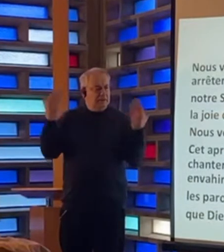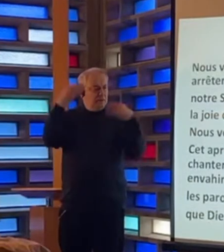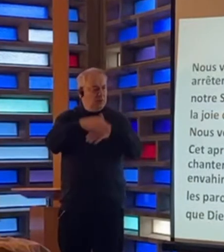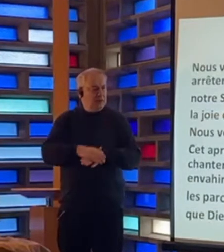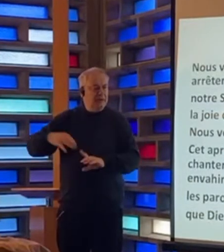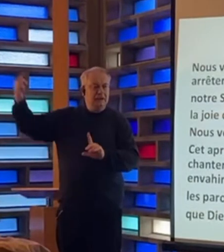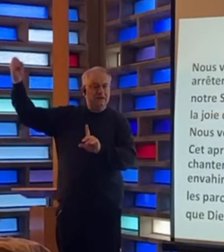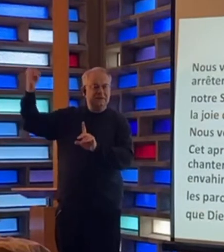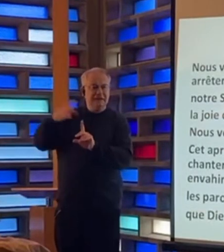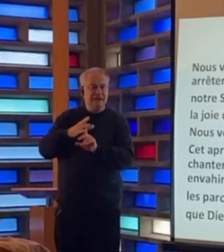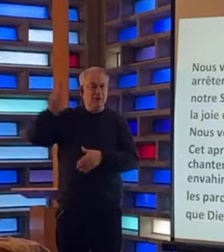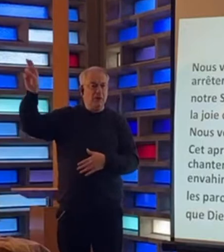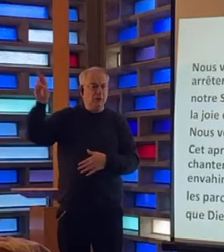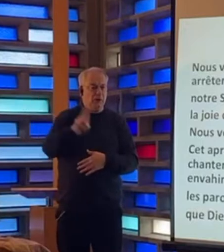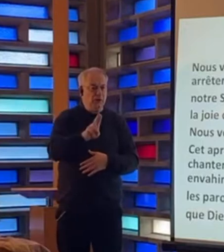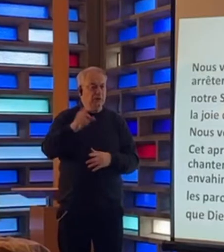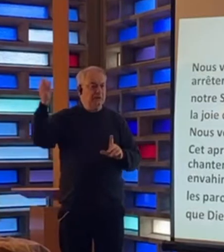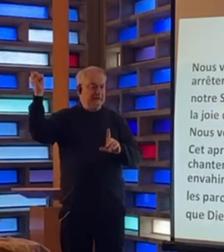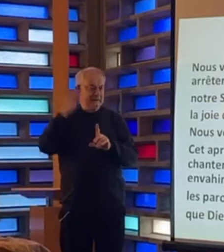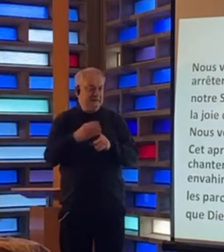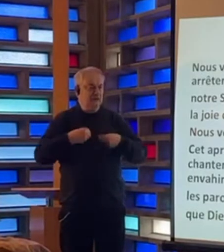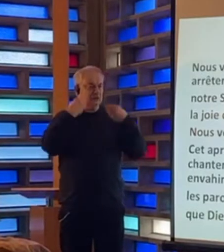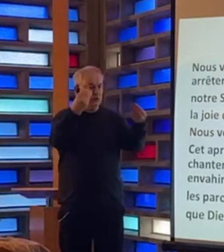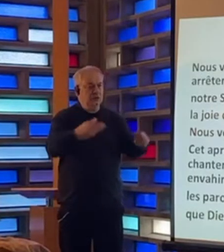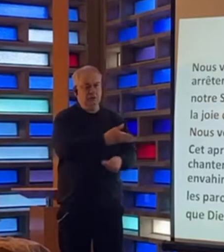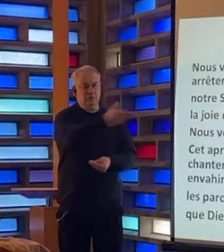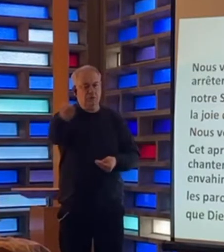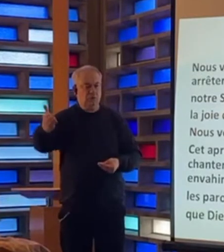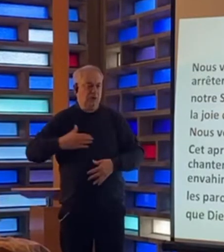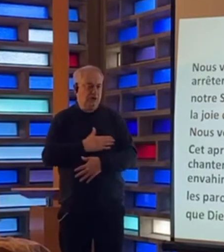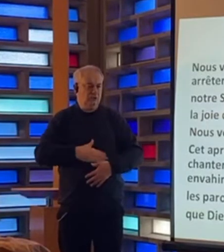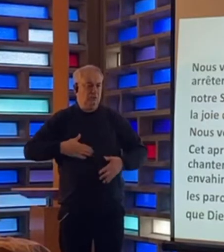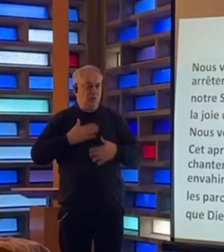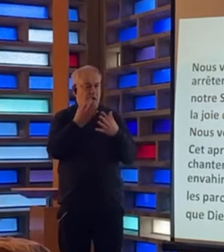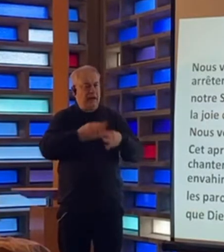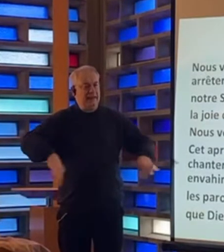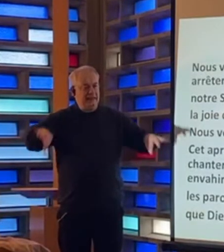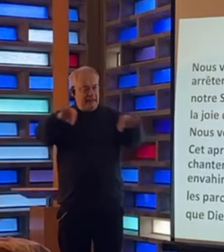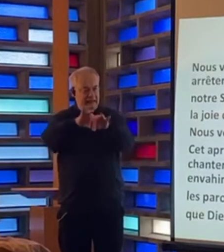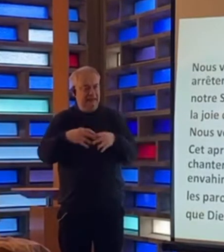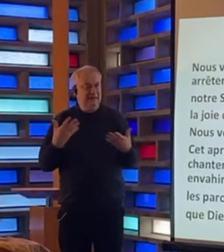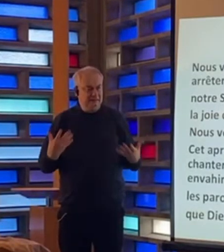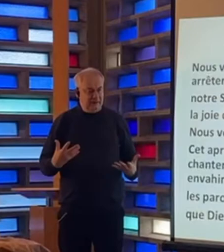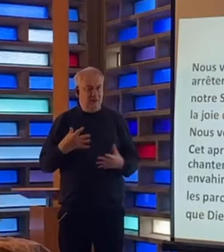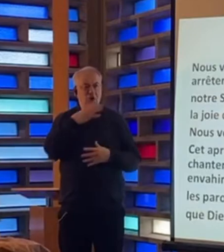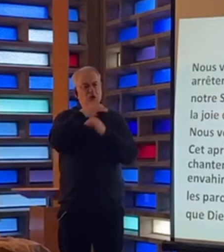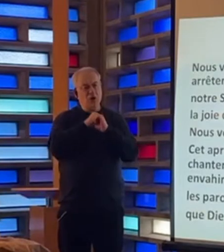le Christ donné pour la joie de toute la terre. Nous voulons célébrer Noël.